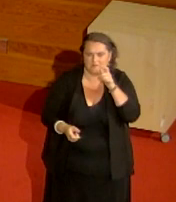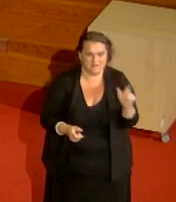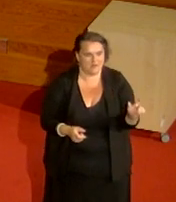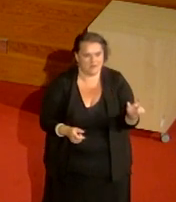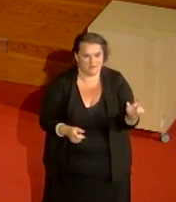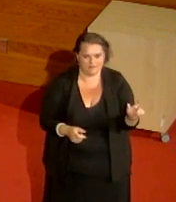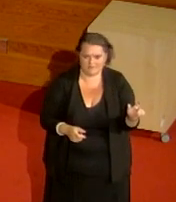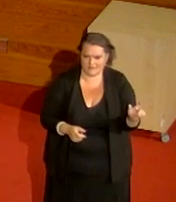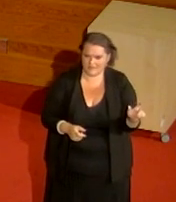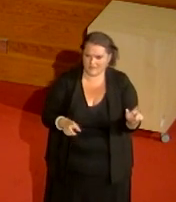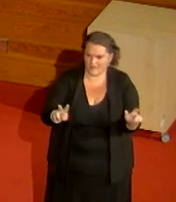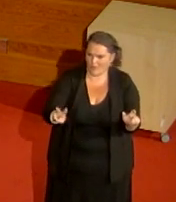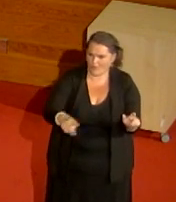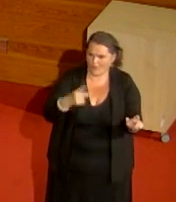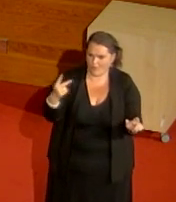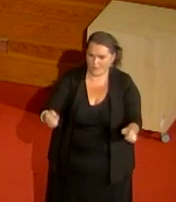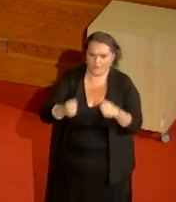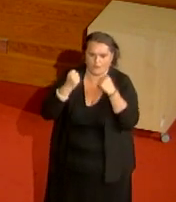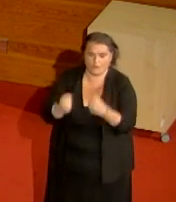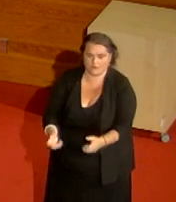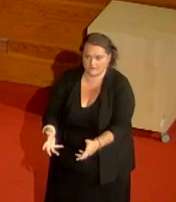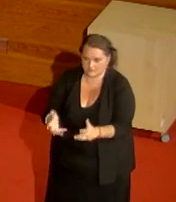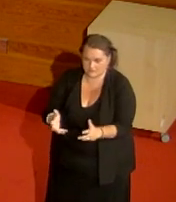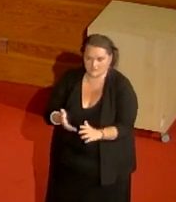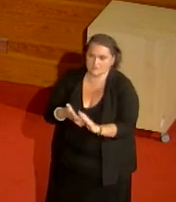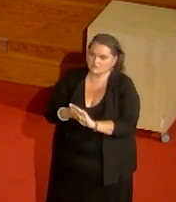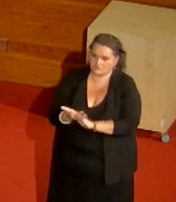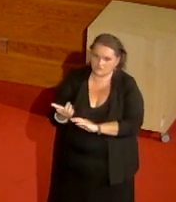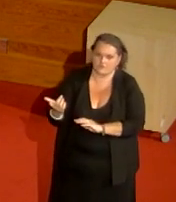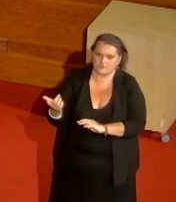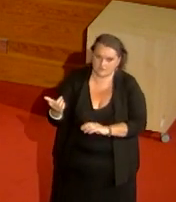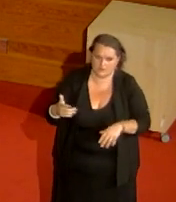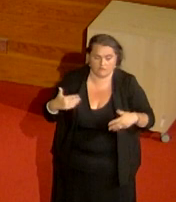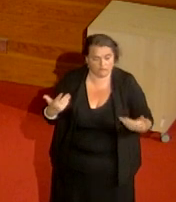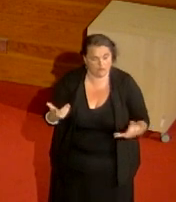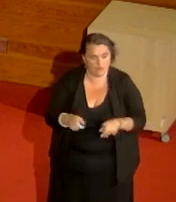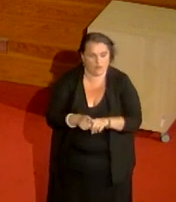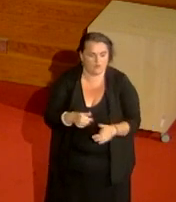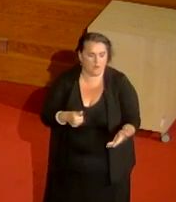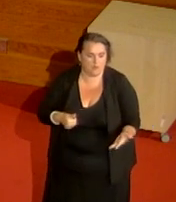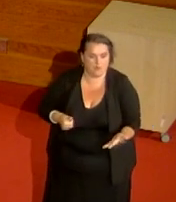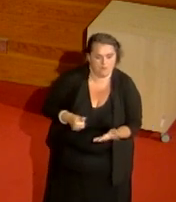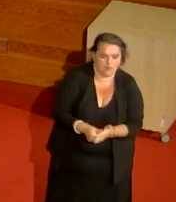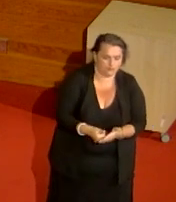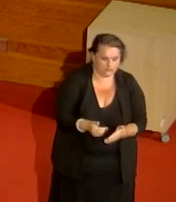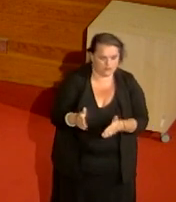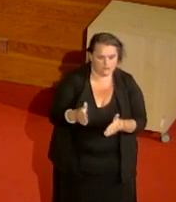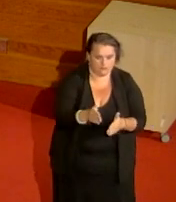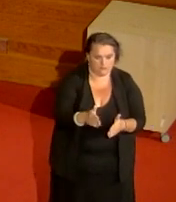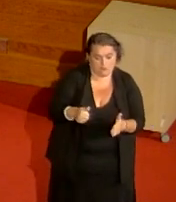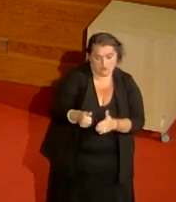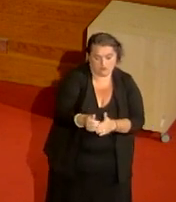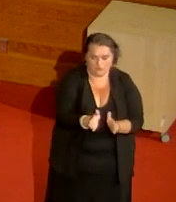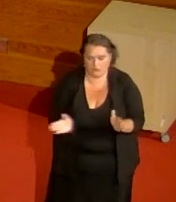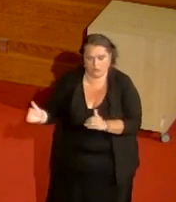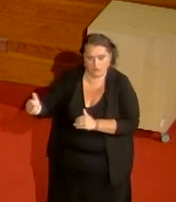cambio para mí tiene que tener una consideración de cuando menos de interruptor simbólico de una de una palabra capaz de